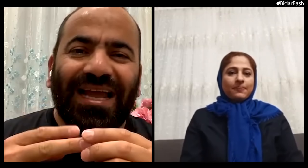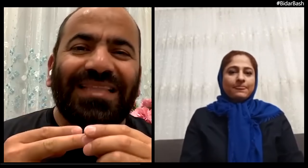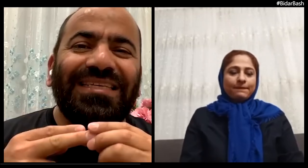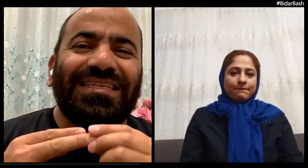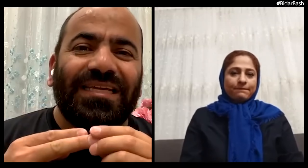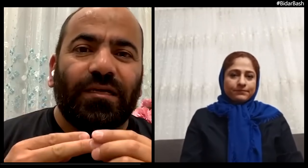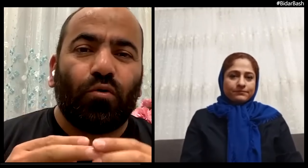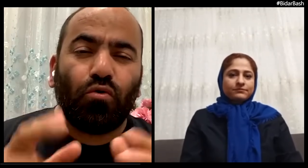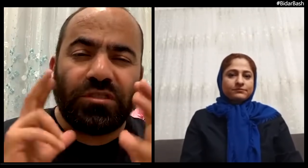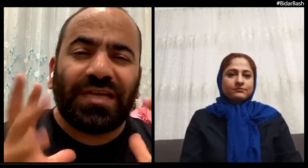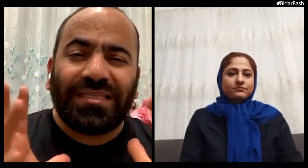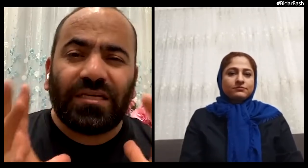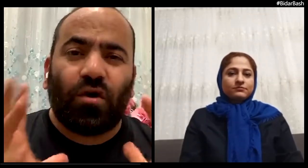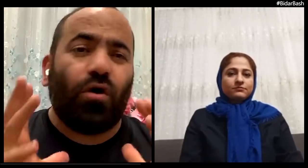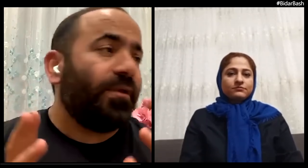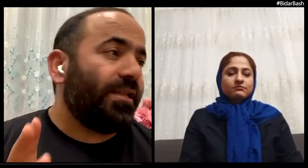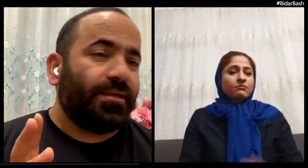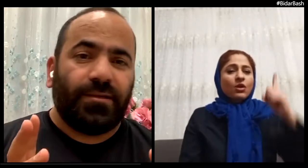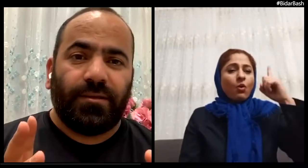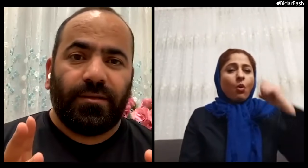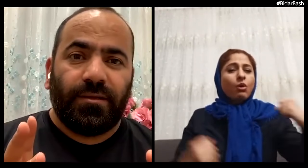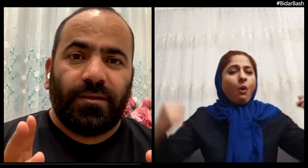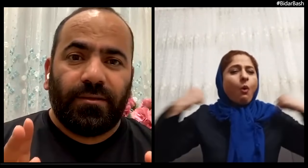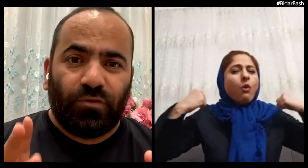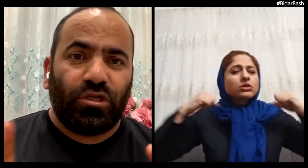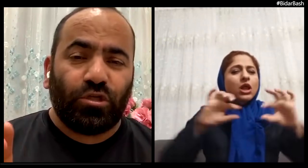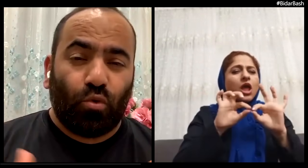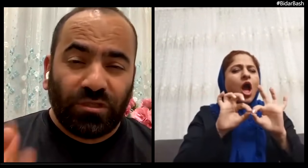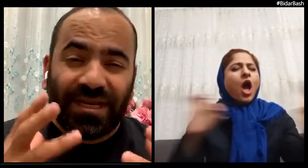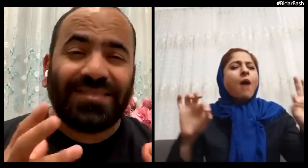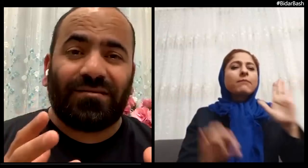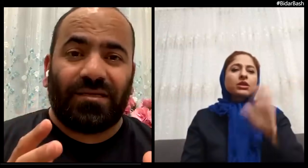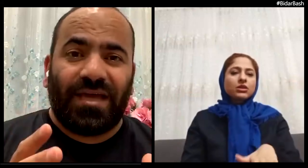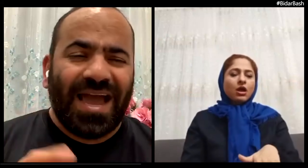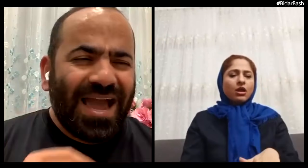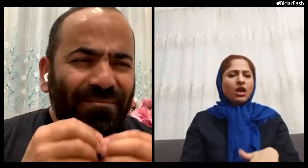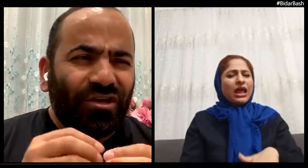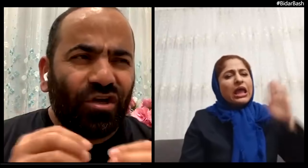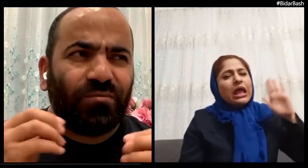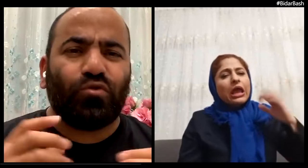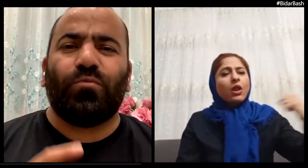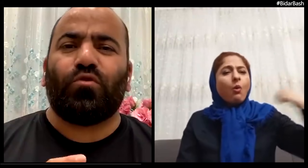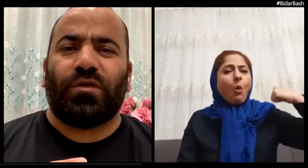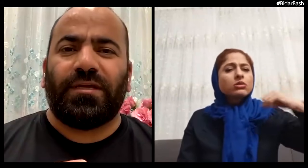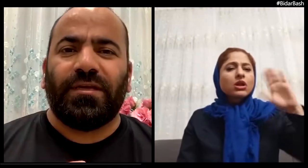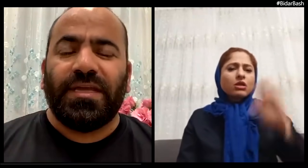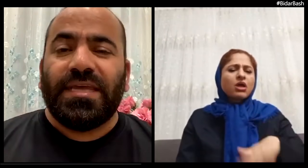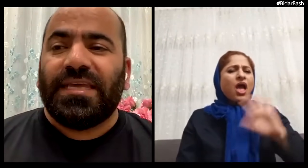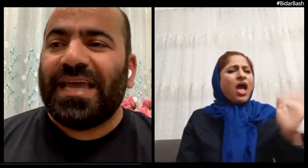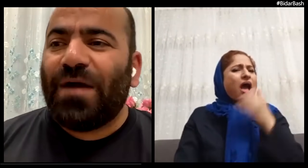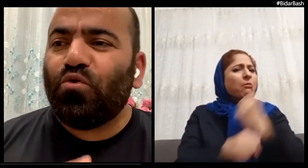شیء قدیر، قدرت کامله، میدونید قدرت داره، همه کاری میتونه